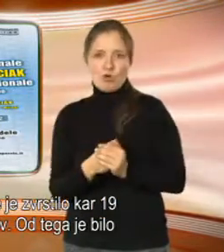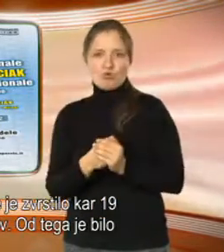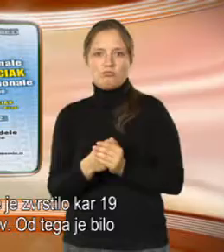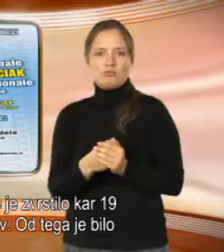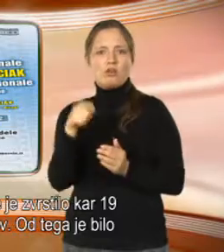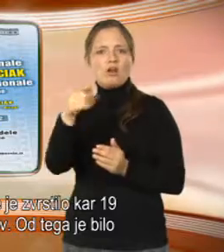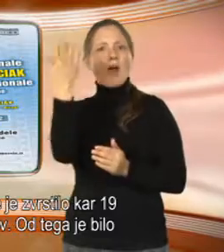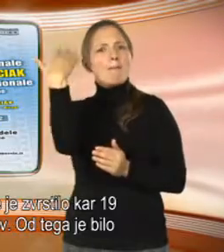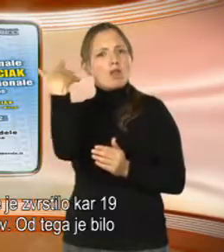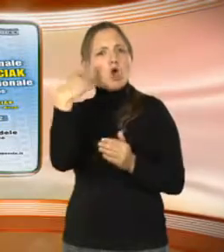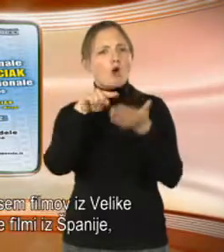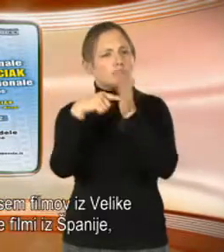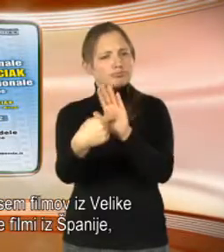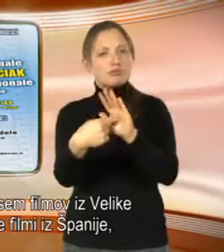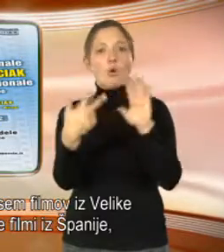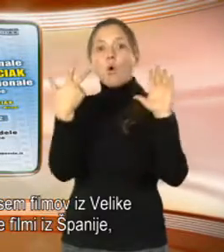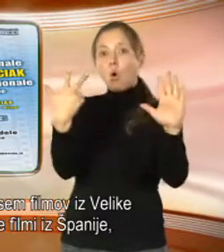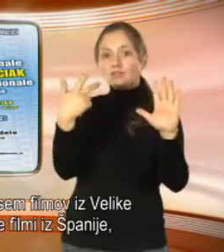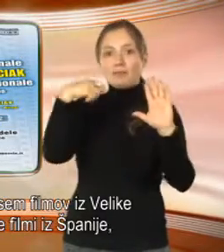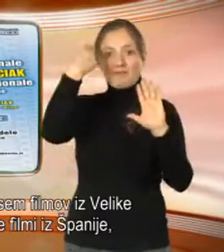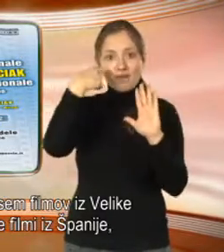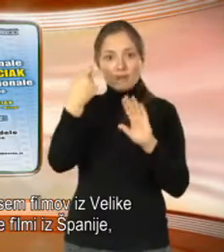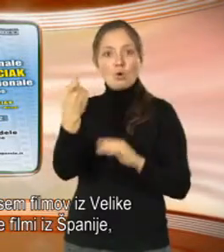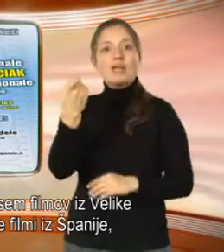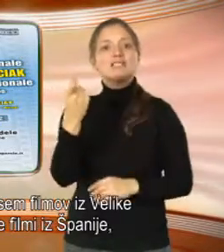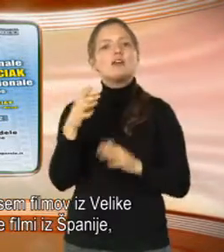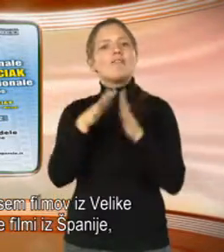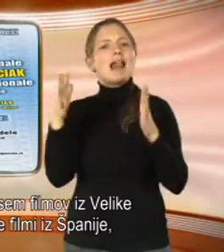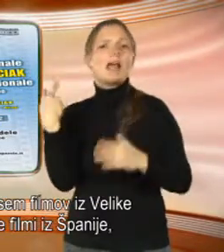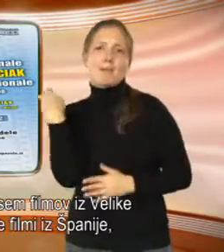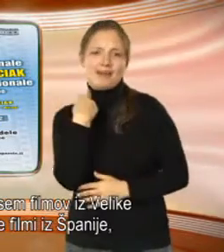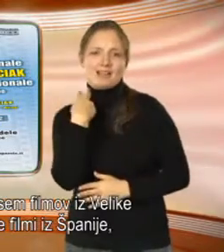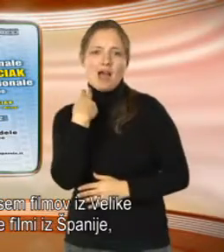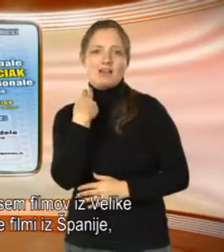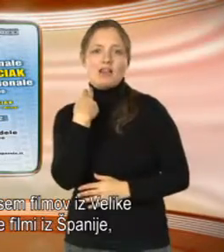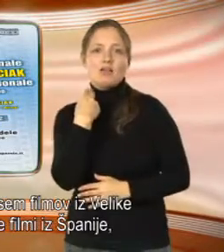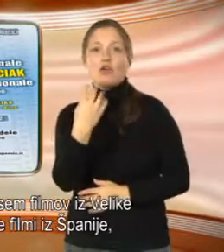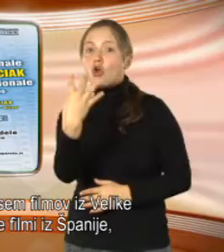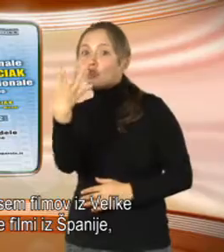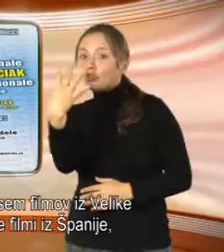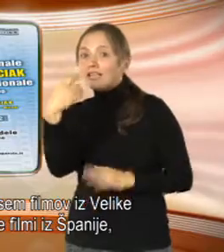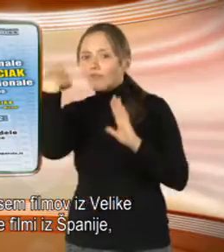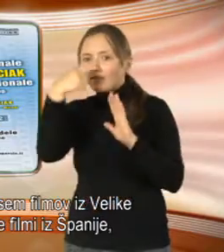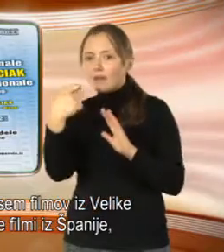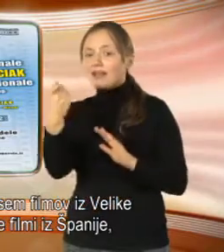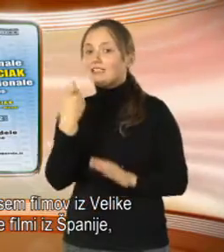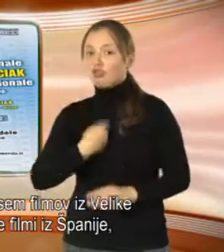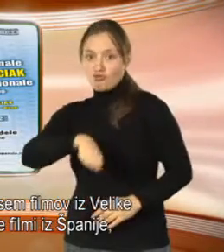Od tega je bilo predstavljenih 8 filmov iz Velike Britanije, 4 filmi iz Španije, 3 francoski